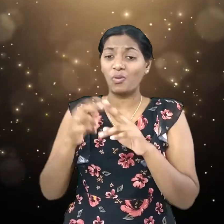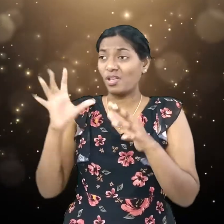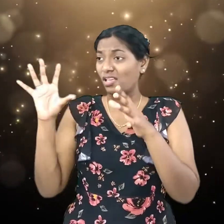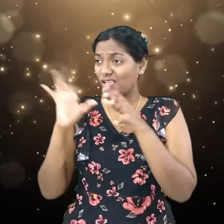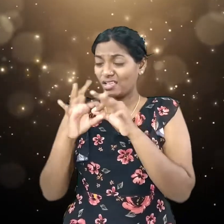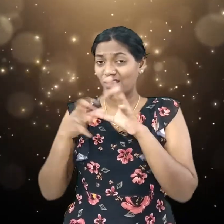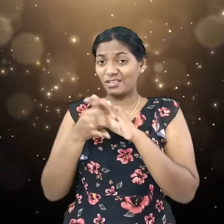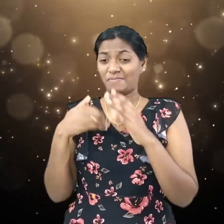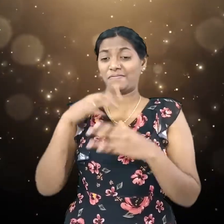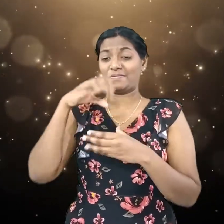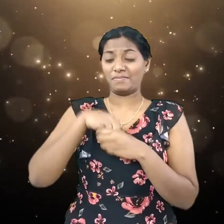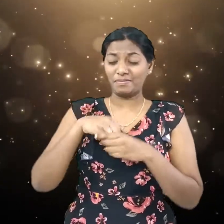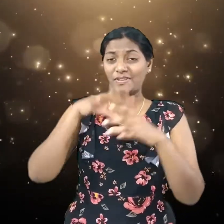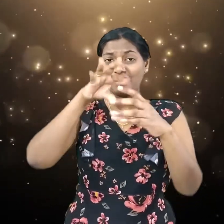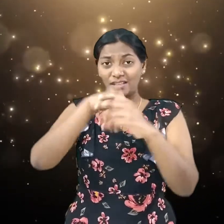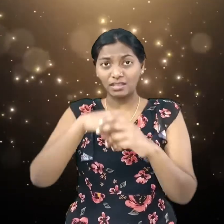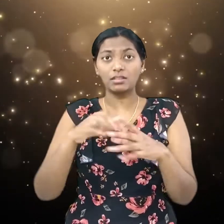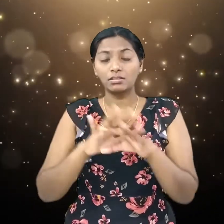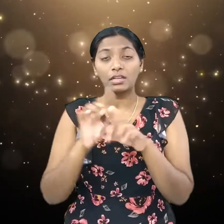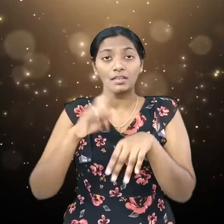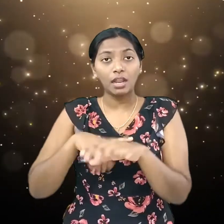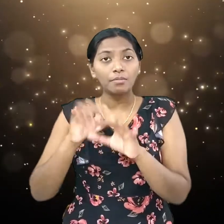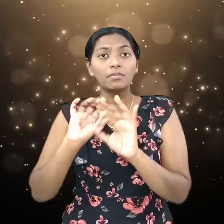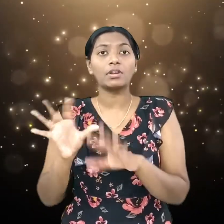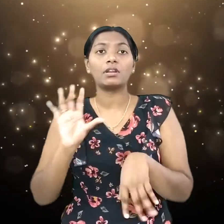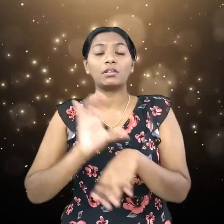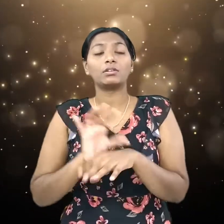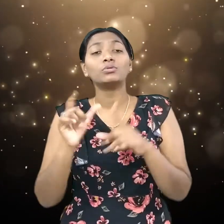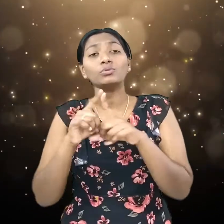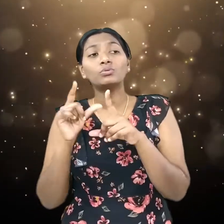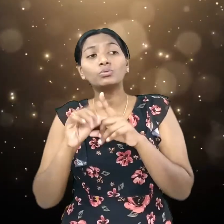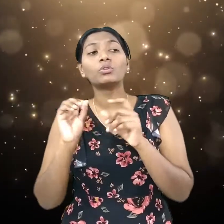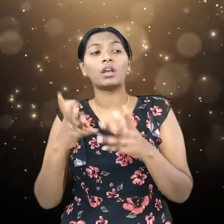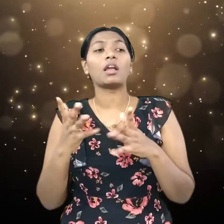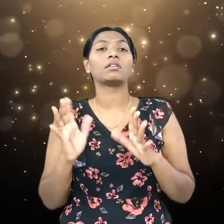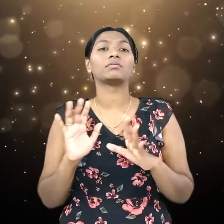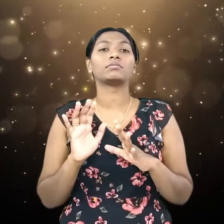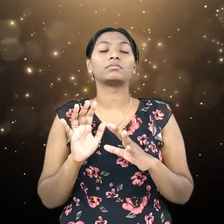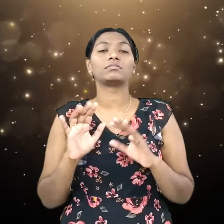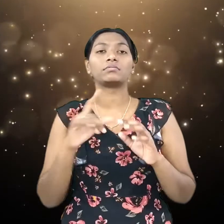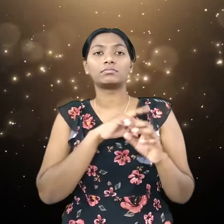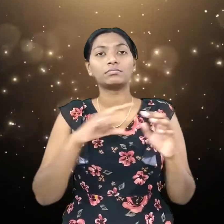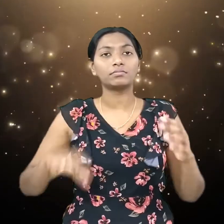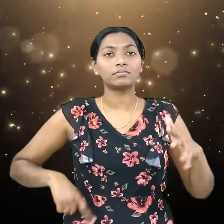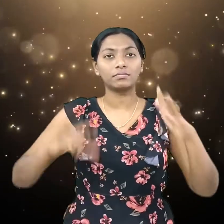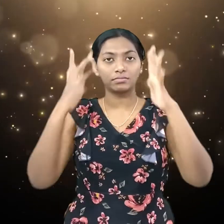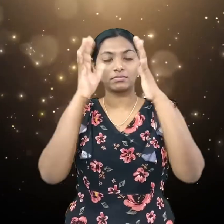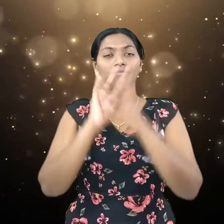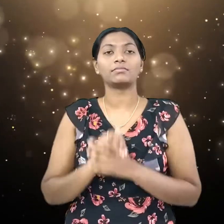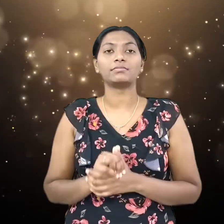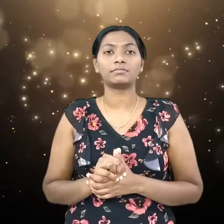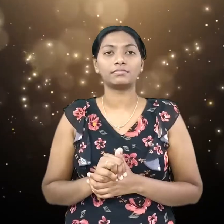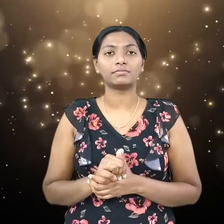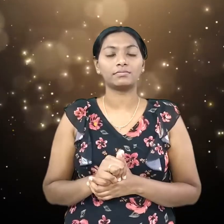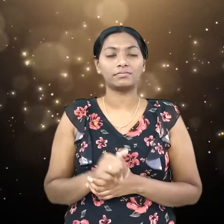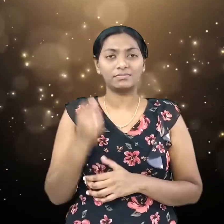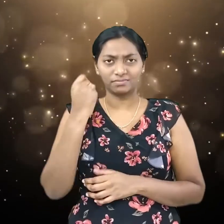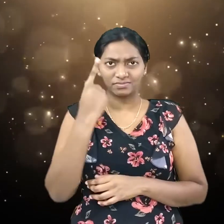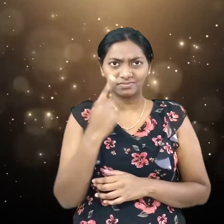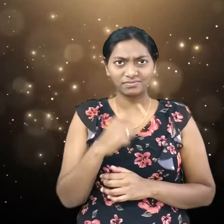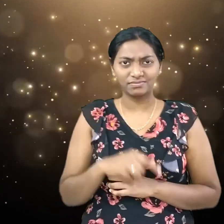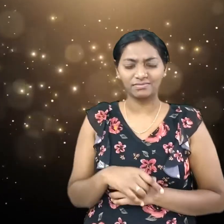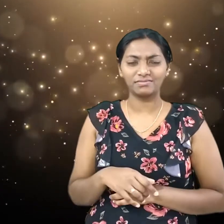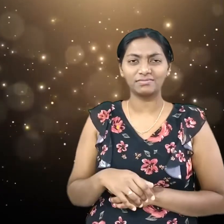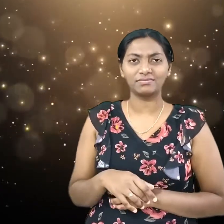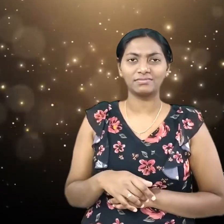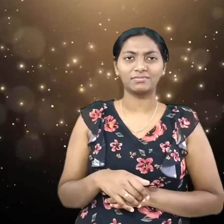ये क्या करने वाले। प्रेज द लॉर्ड, हालेलुया। ओह, समझ में आ रहा आपको? क्यों नहीं हुआ? क्योंकि वो सहभागिता पहले